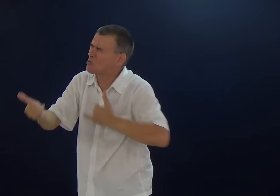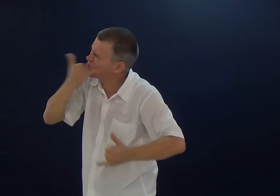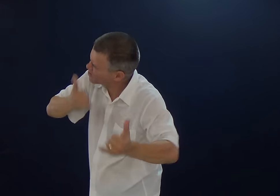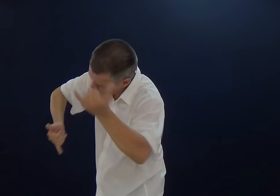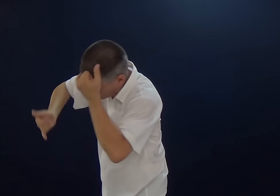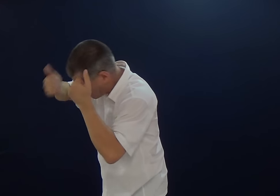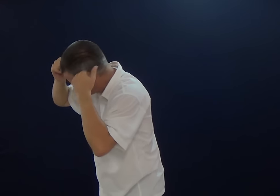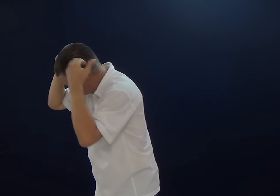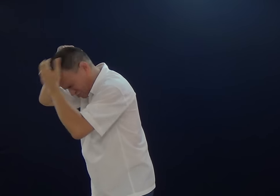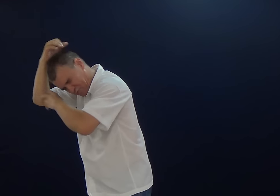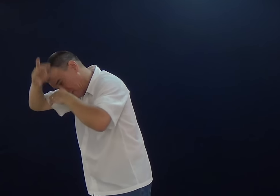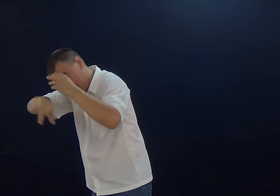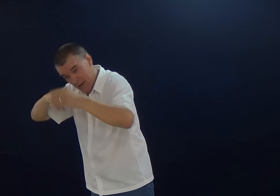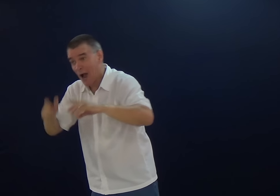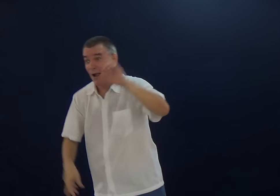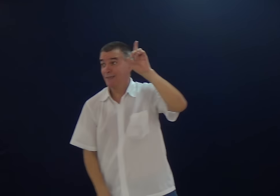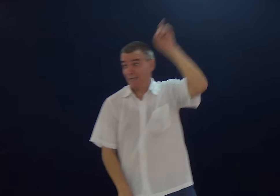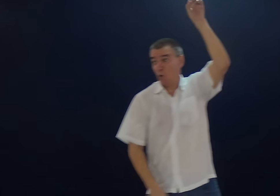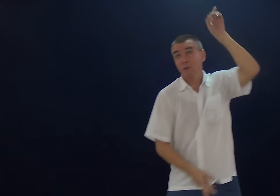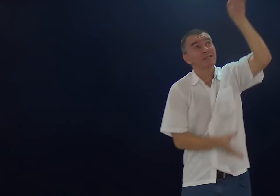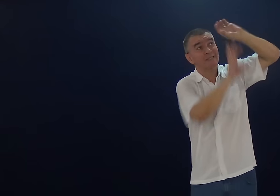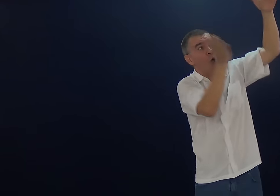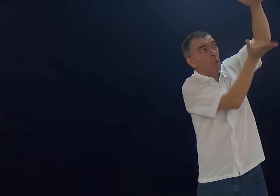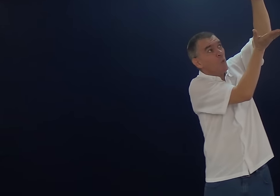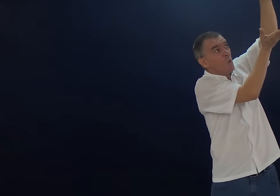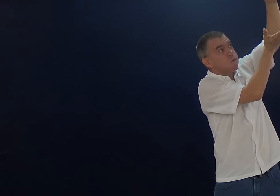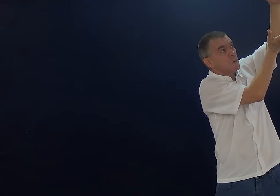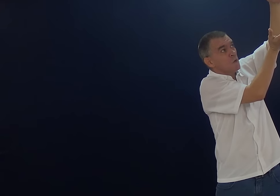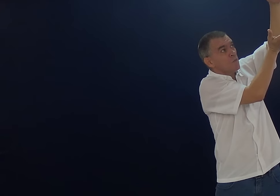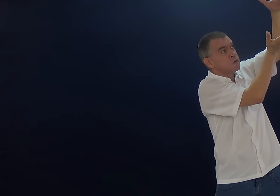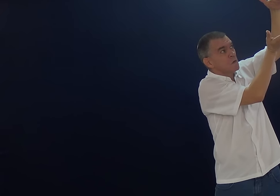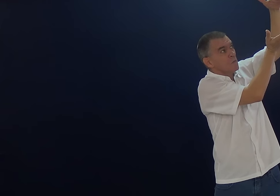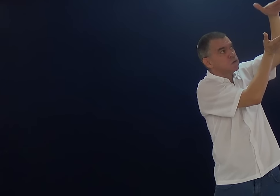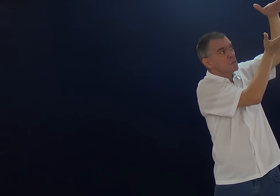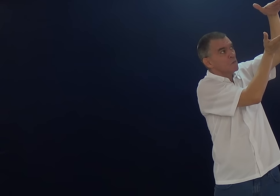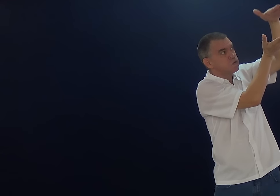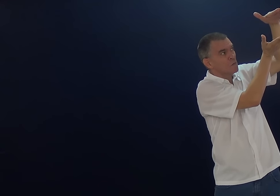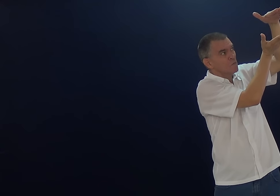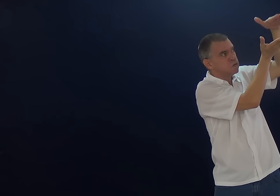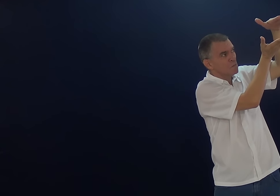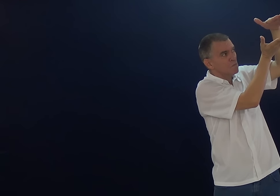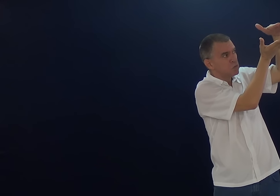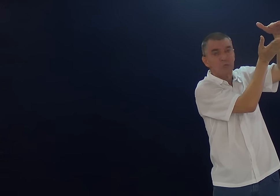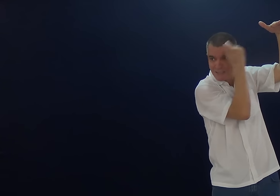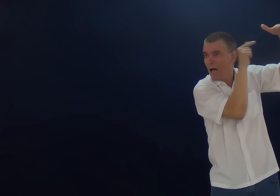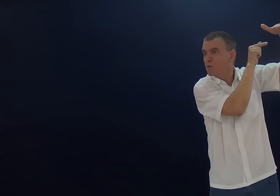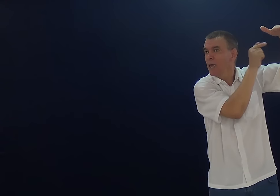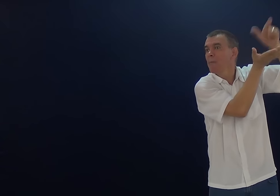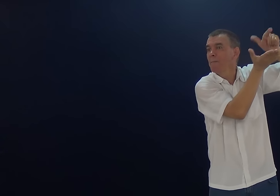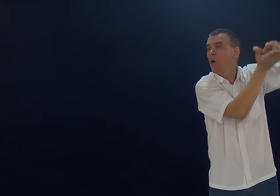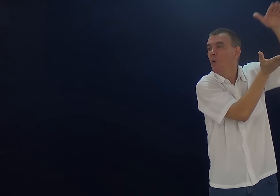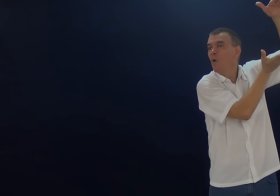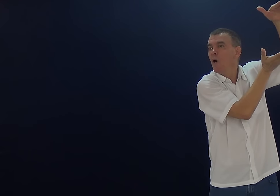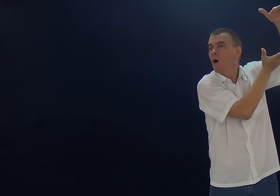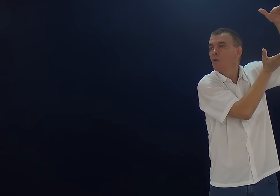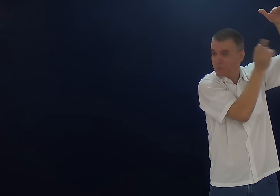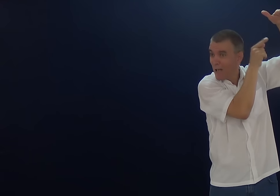falou é agora a oportunidade de você pedir perdão de você de você se limpar desse pecado quanto mais perdão você vai